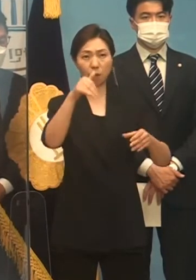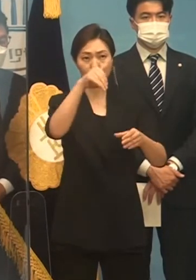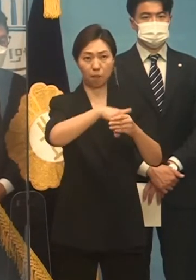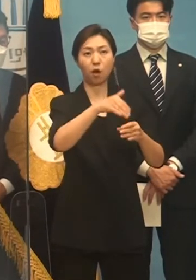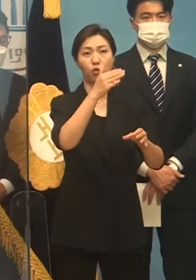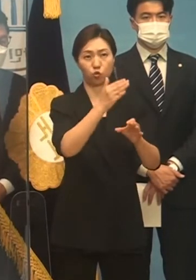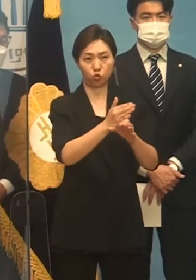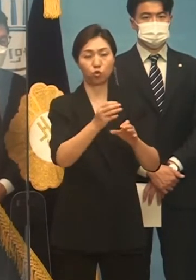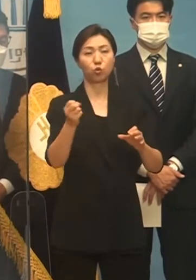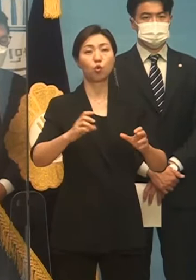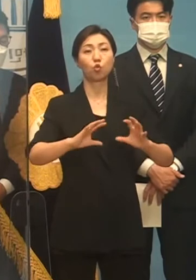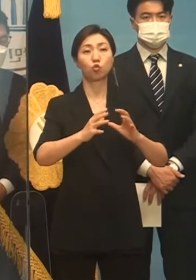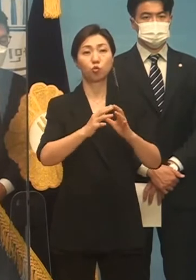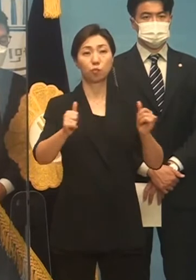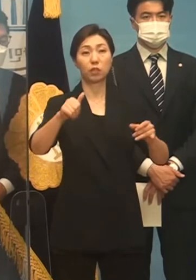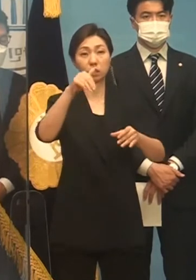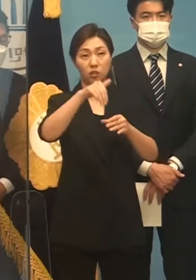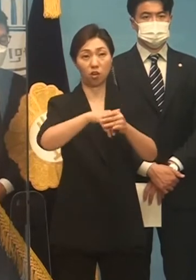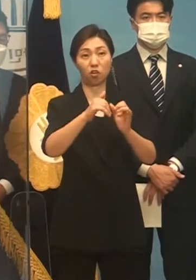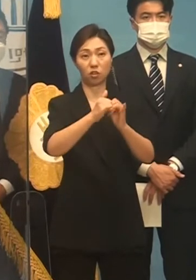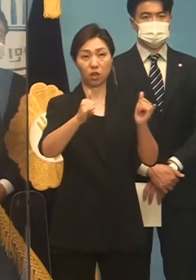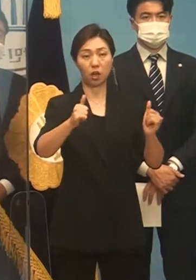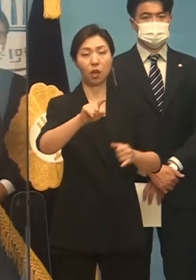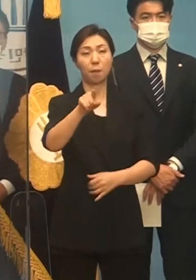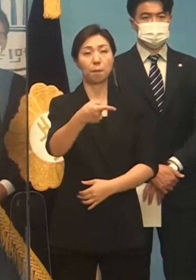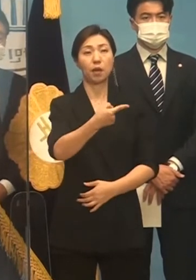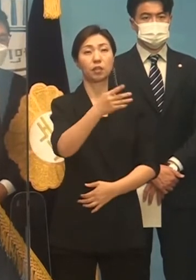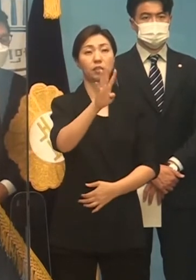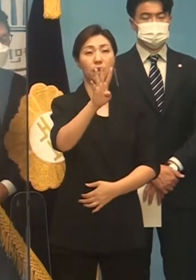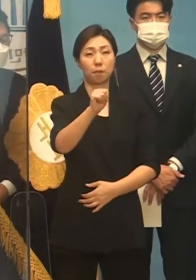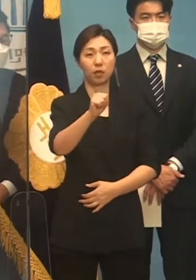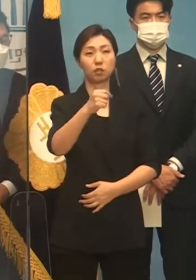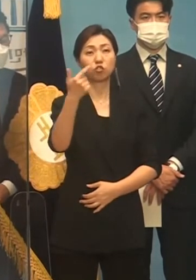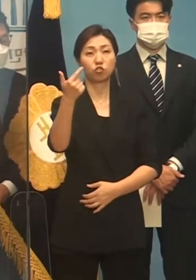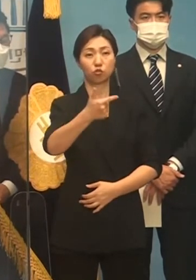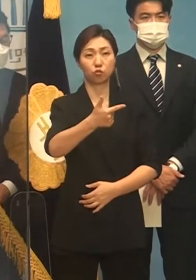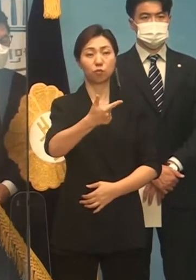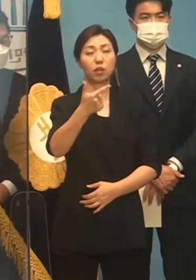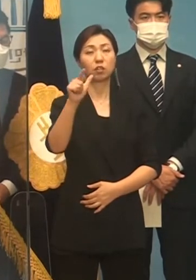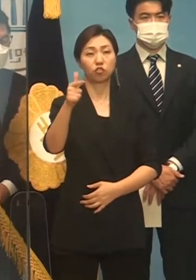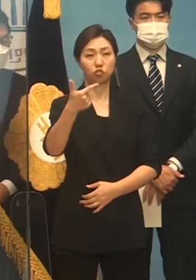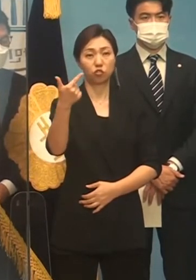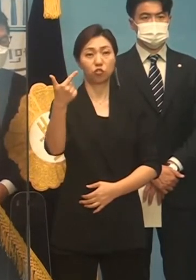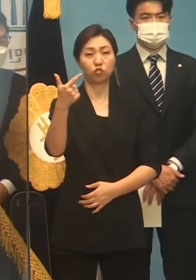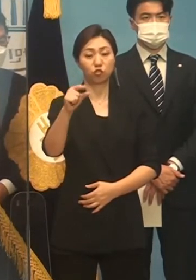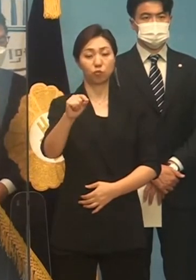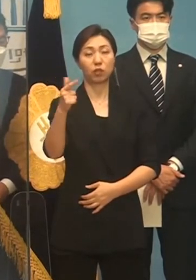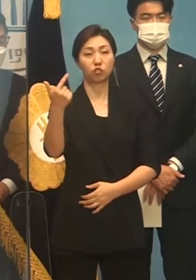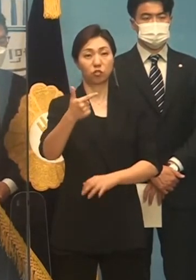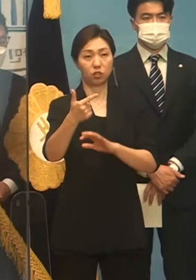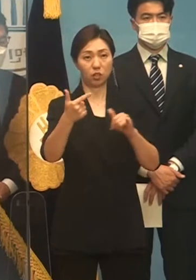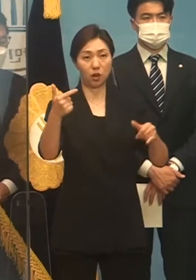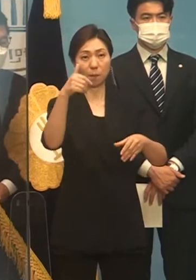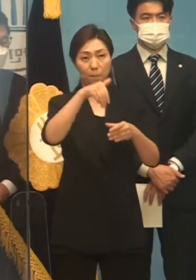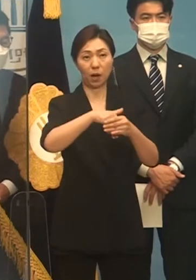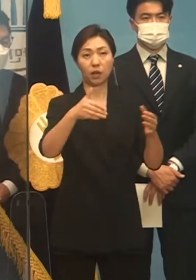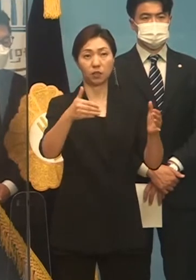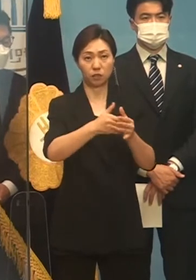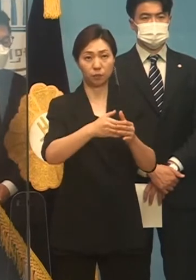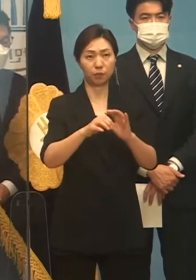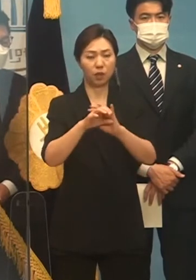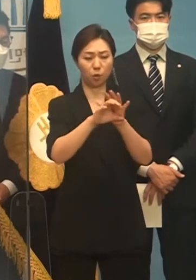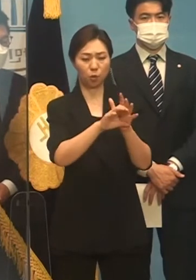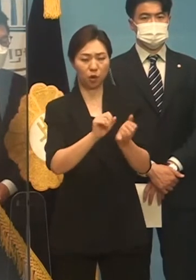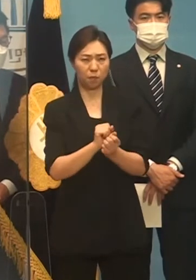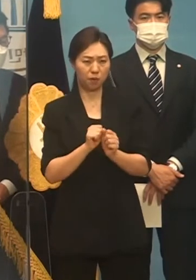국민선거인단에도 146만 6천 명의 국민들이 신청해 주셨습니다. 코로나19